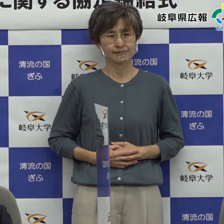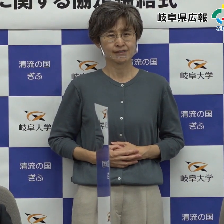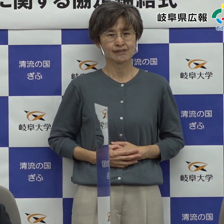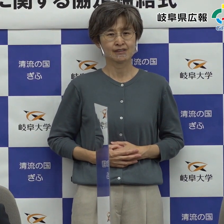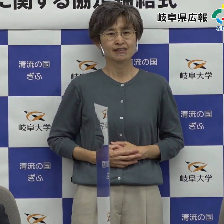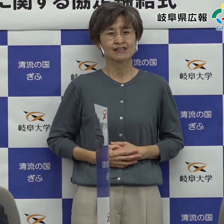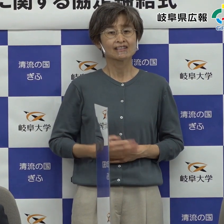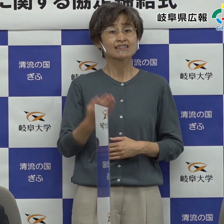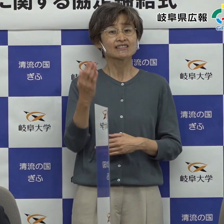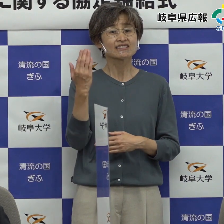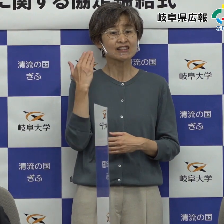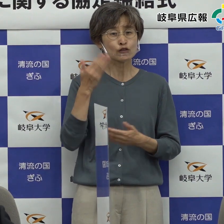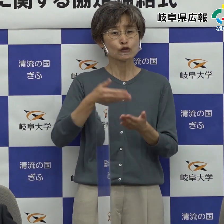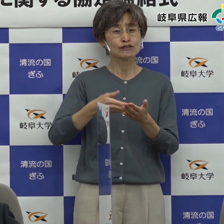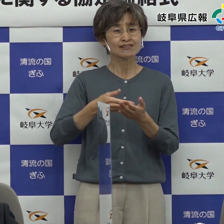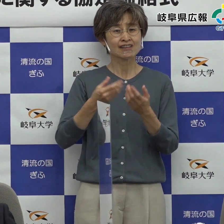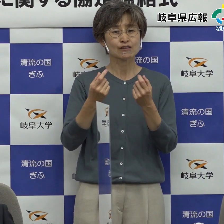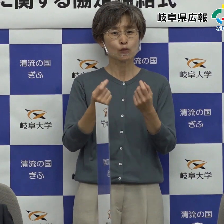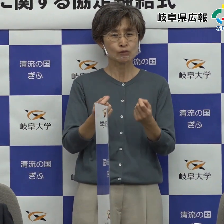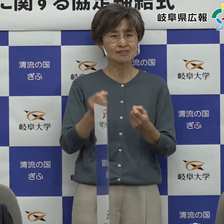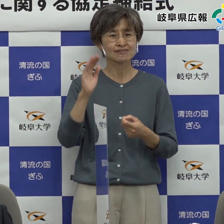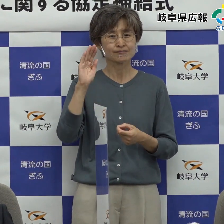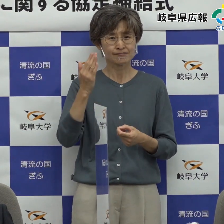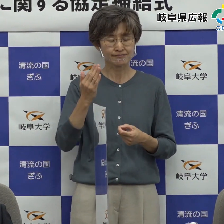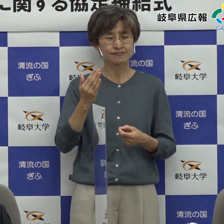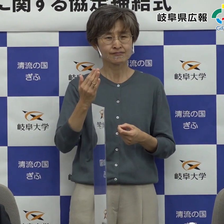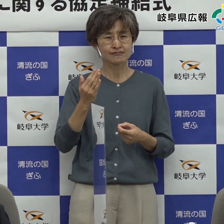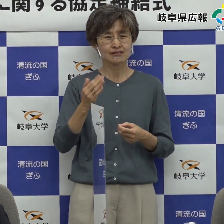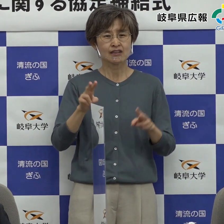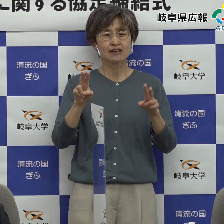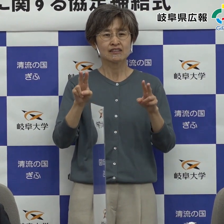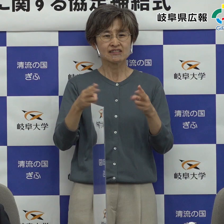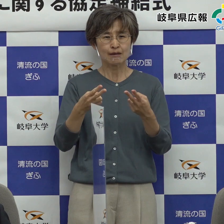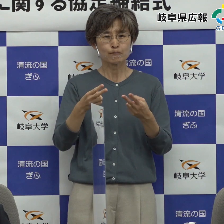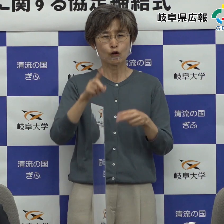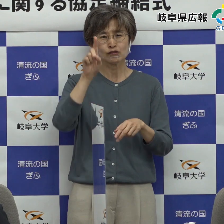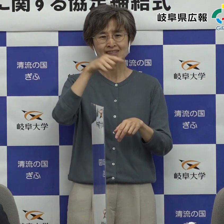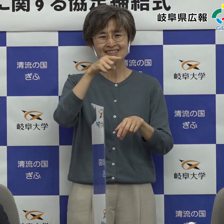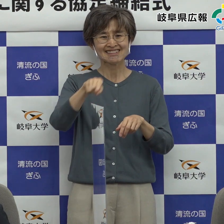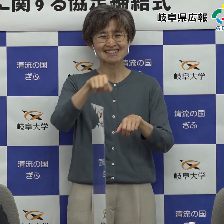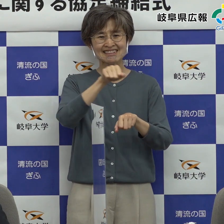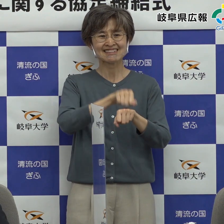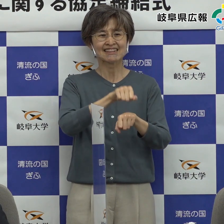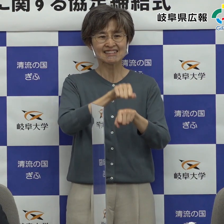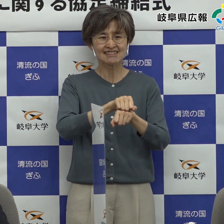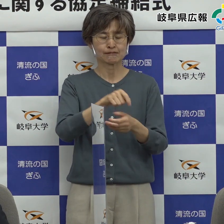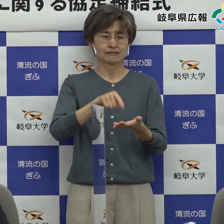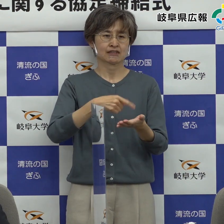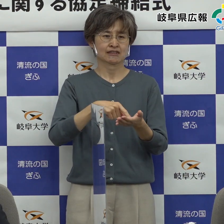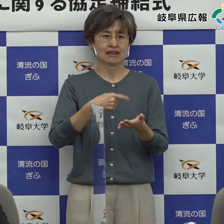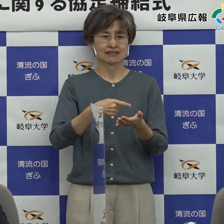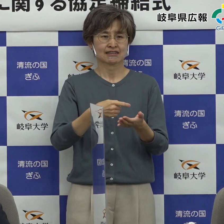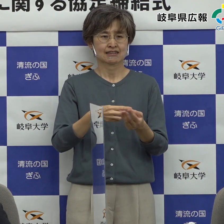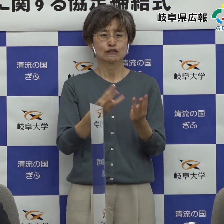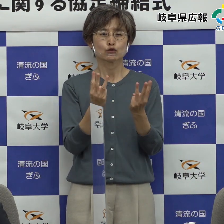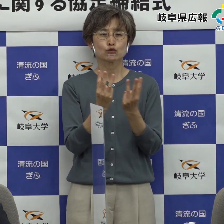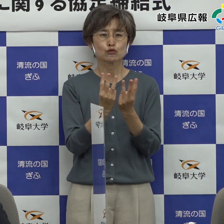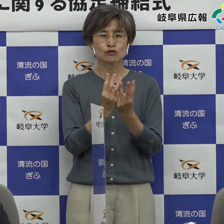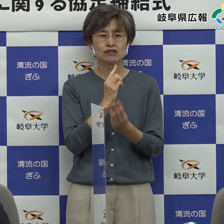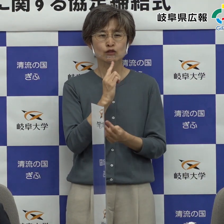先ほどの繰り返しになるかもしれませんが、まず何といってもこの専門的人材が欠けておるわけで、具体的な数字申し上げますと、